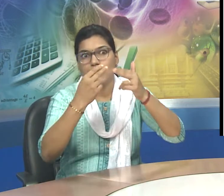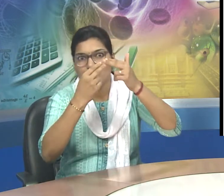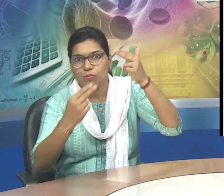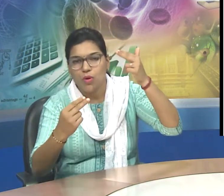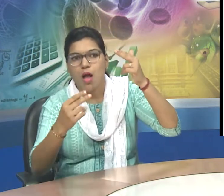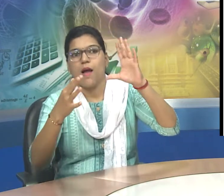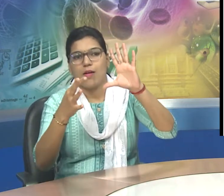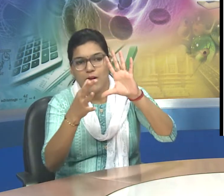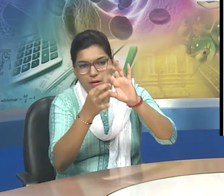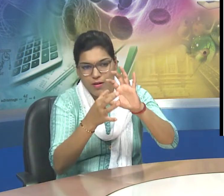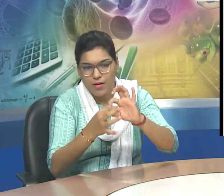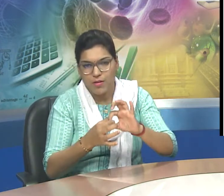उसके बाद हम पाठ को समझेंगे।